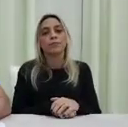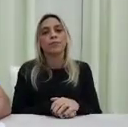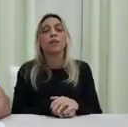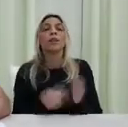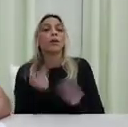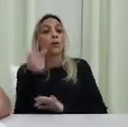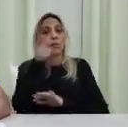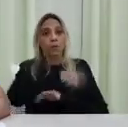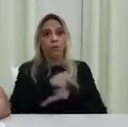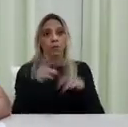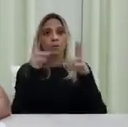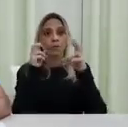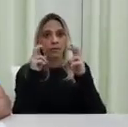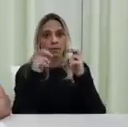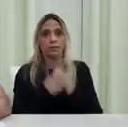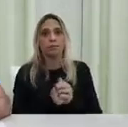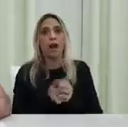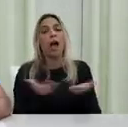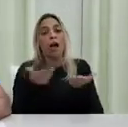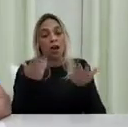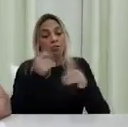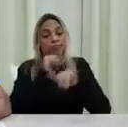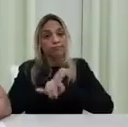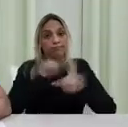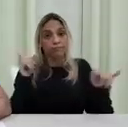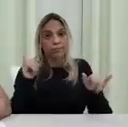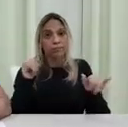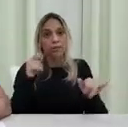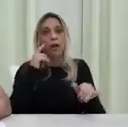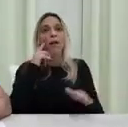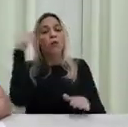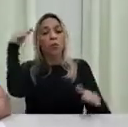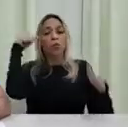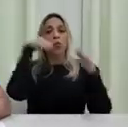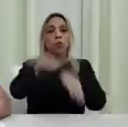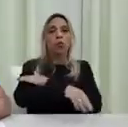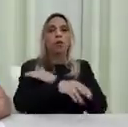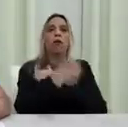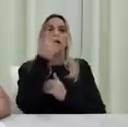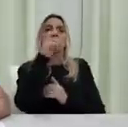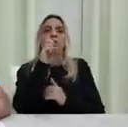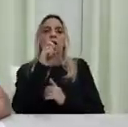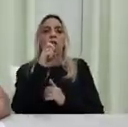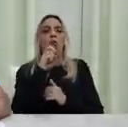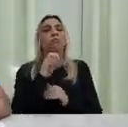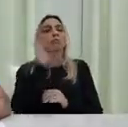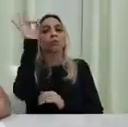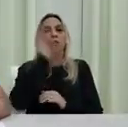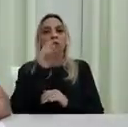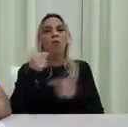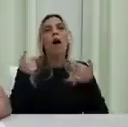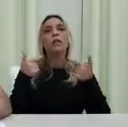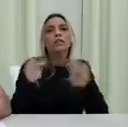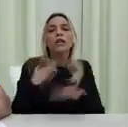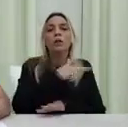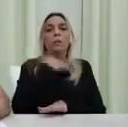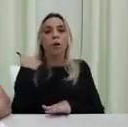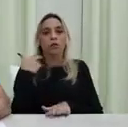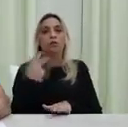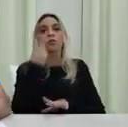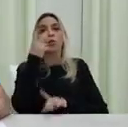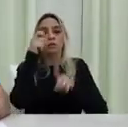Vamos lá. Notícia da imprensa ainda. Queda de 25% dos assassinatos do Brasil nos 2 primeiros